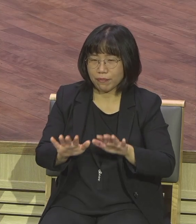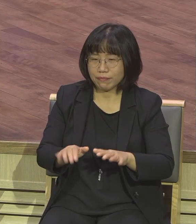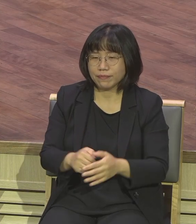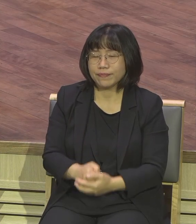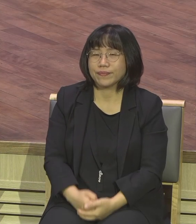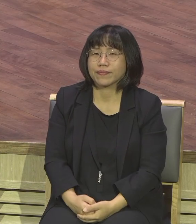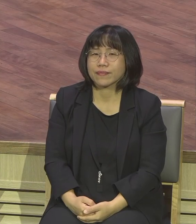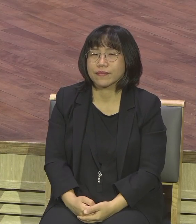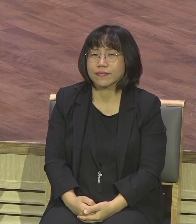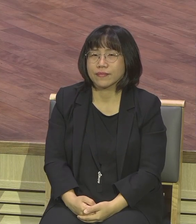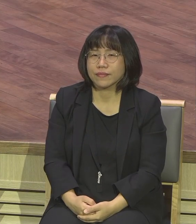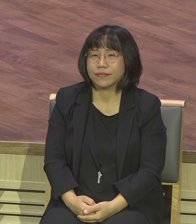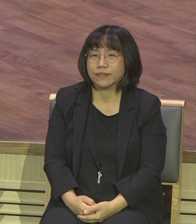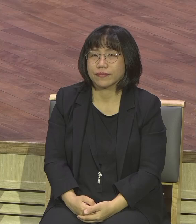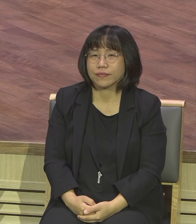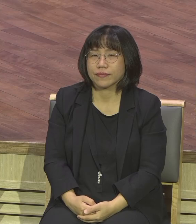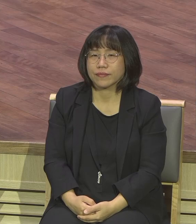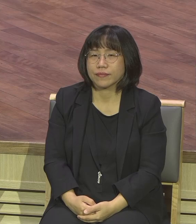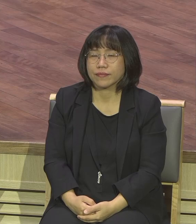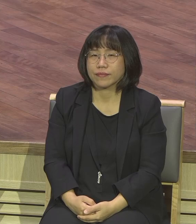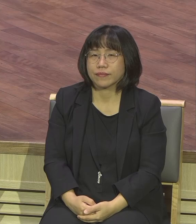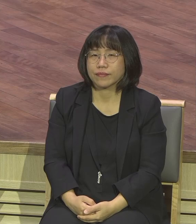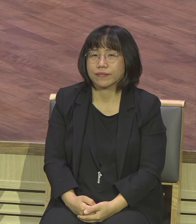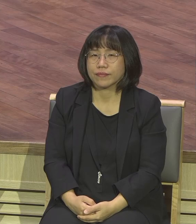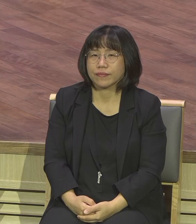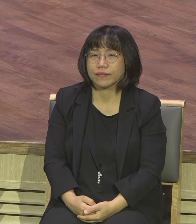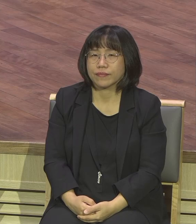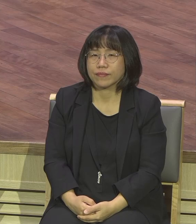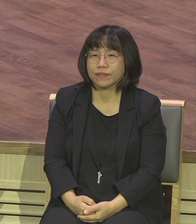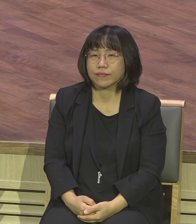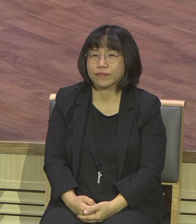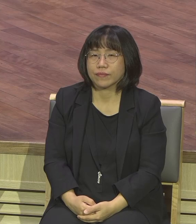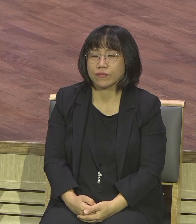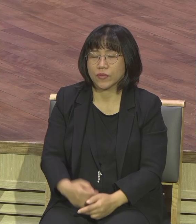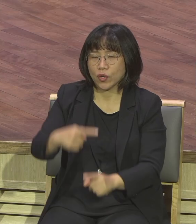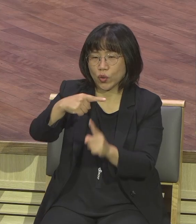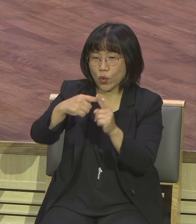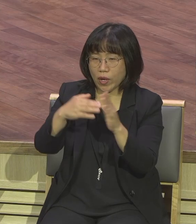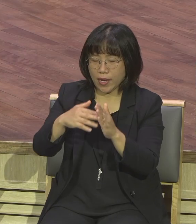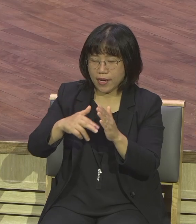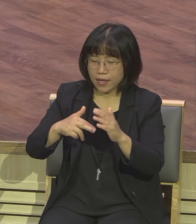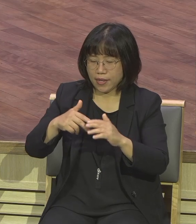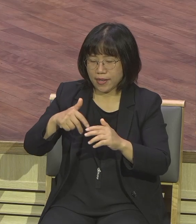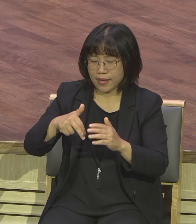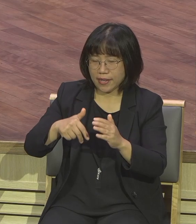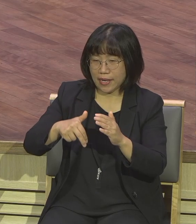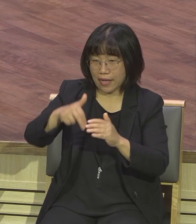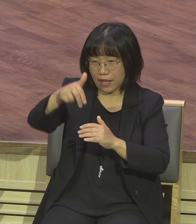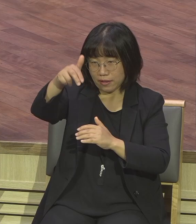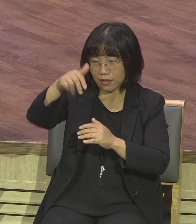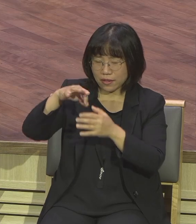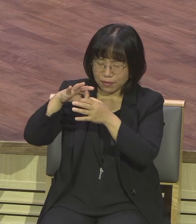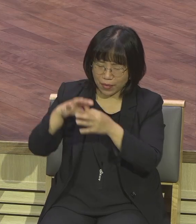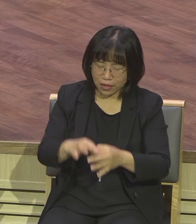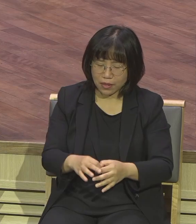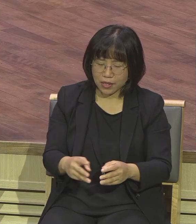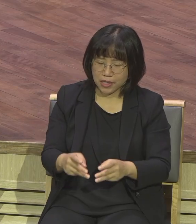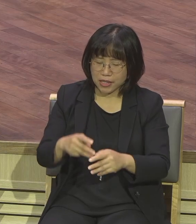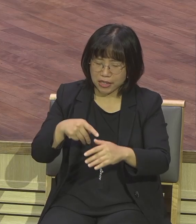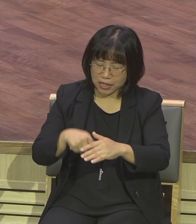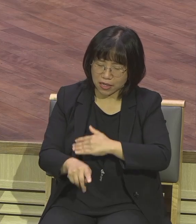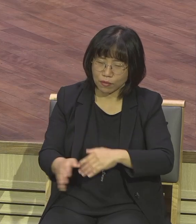프랭크로 시작해서 하루를 시작하고, 그러면 기도를 시작하고, 교회 오면 계단 지하 3층에서 14층 걸어다니 매일.